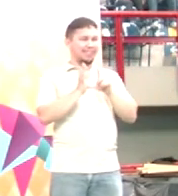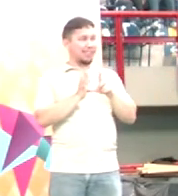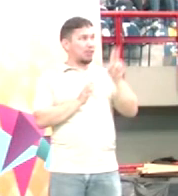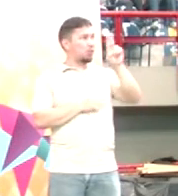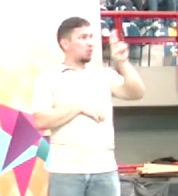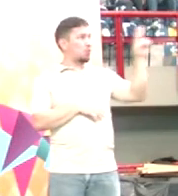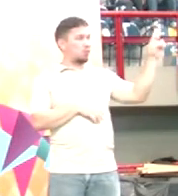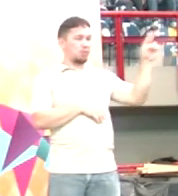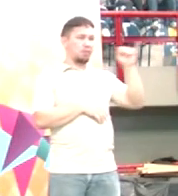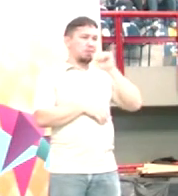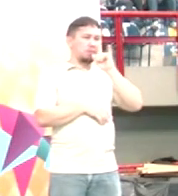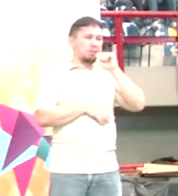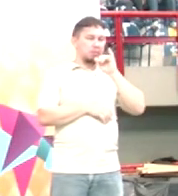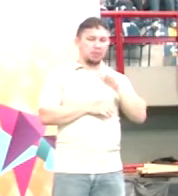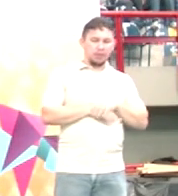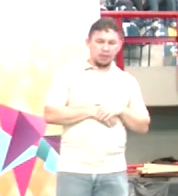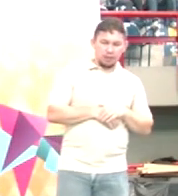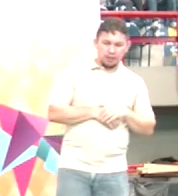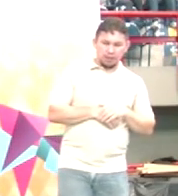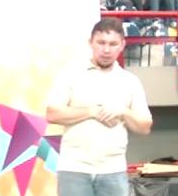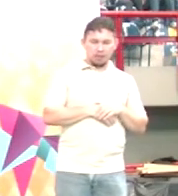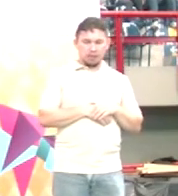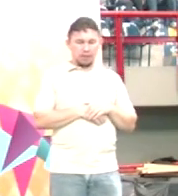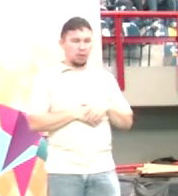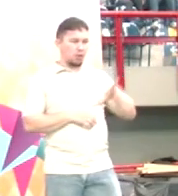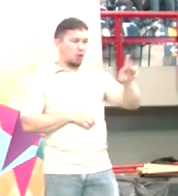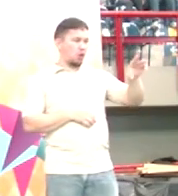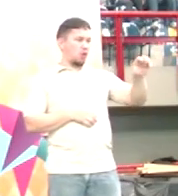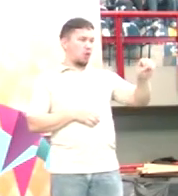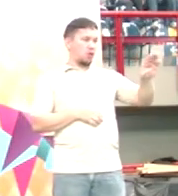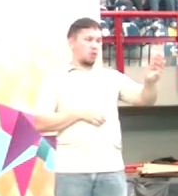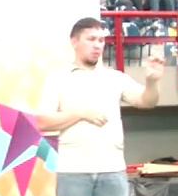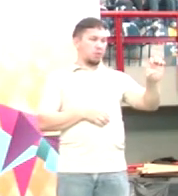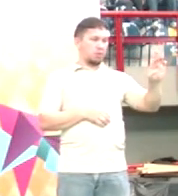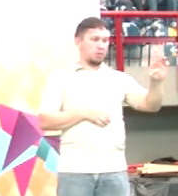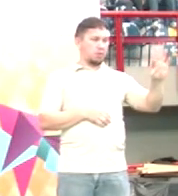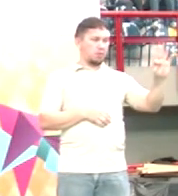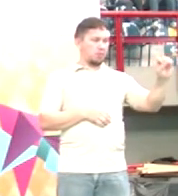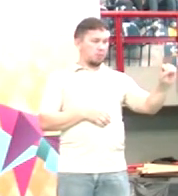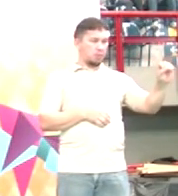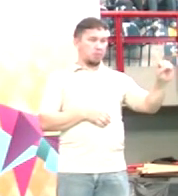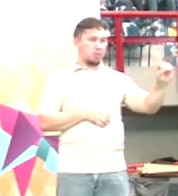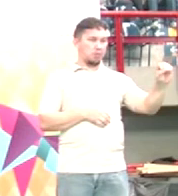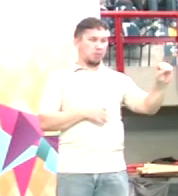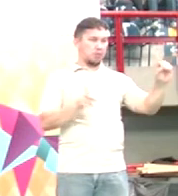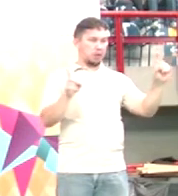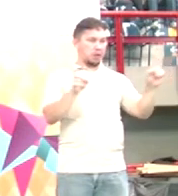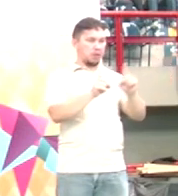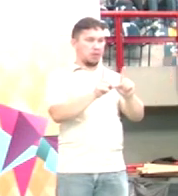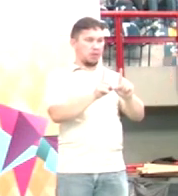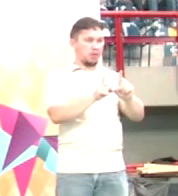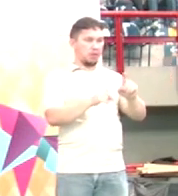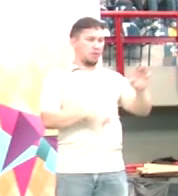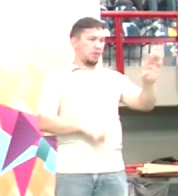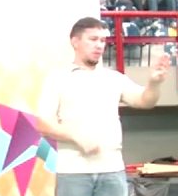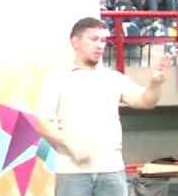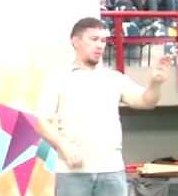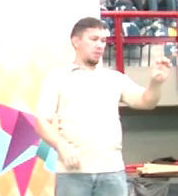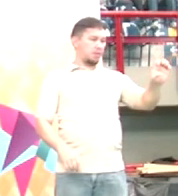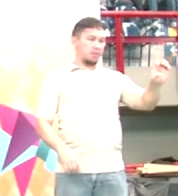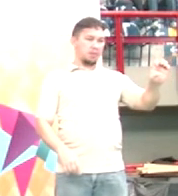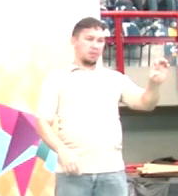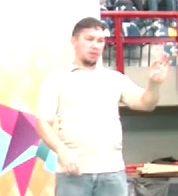uma pessoa. Por exemplo, o nome do cara é Alberto, Roberto, aí ele quer usar o nome suprimido. Eles